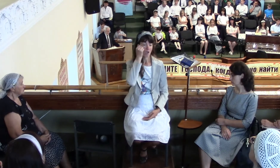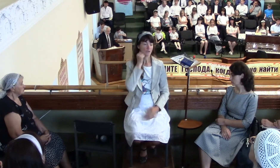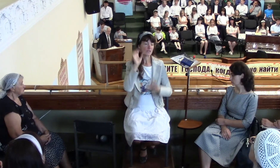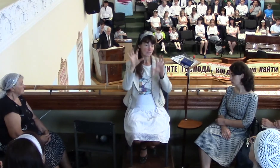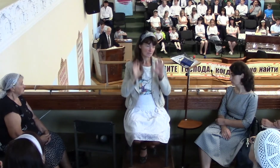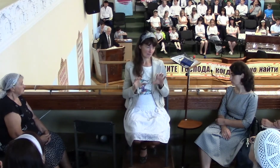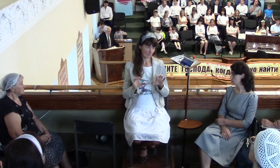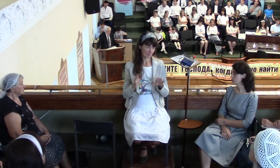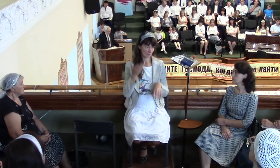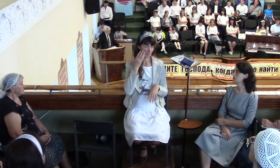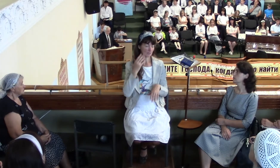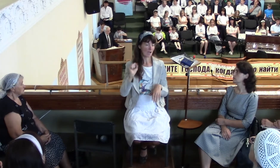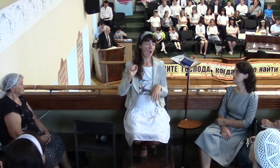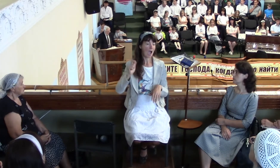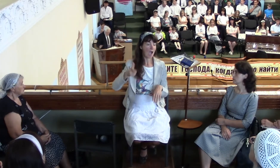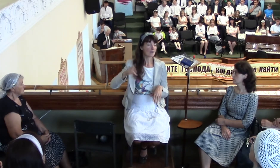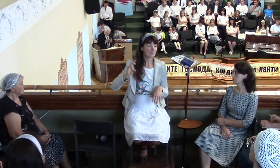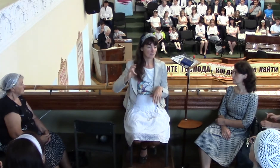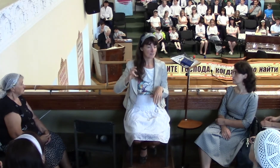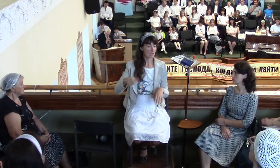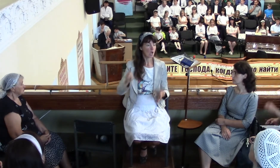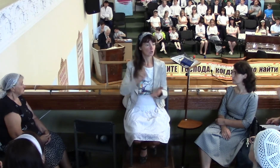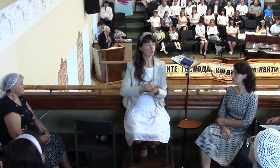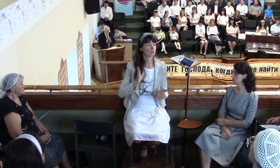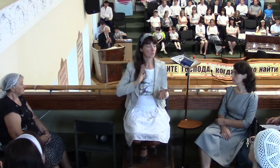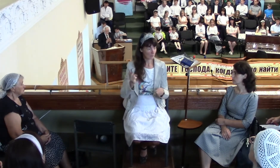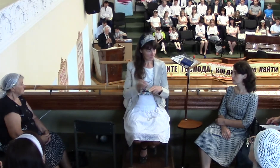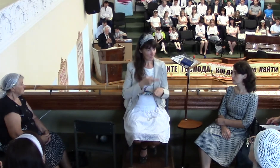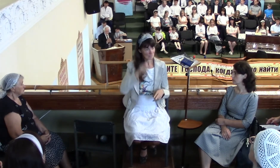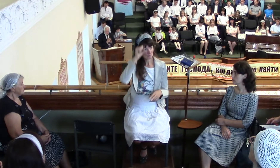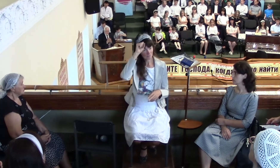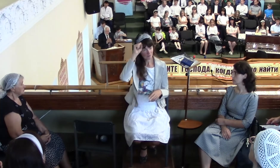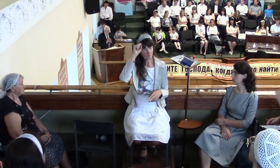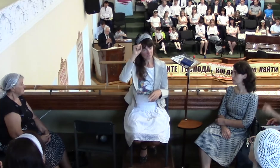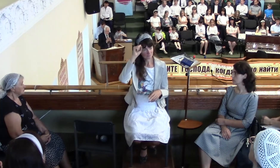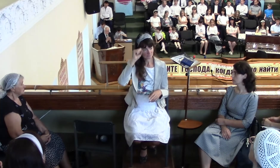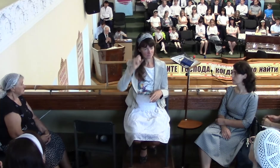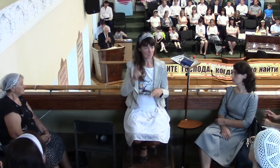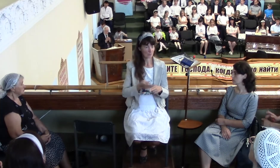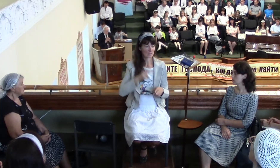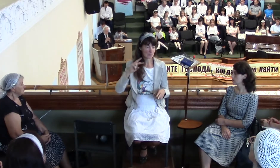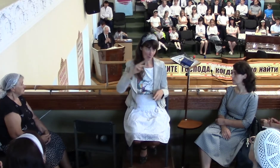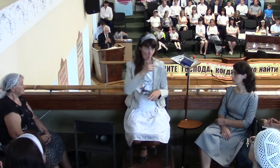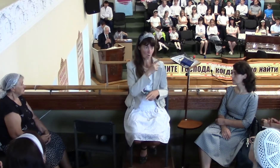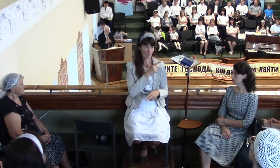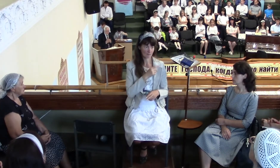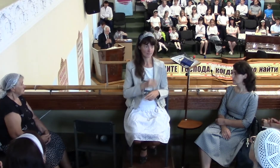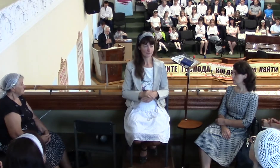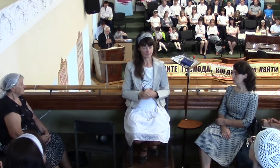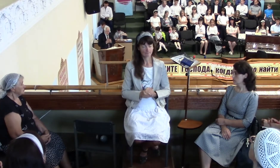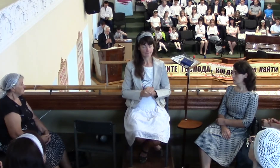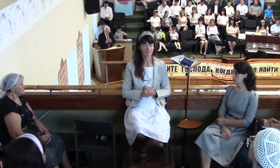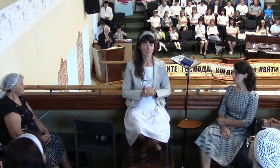Умирал Сын Человеческий, и Отец Небесный в момент, когда грех был